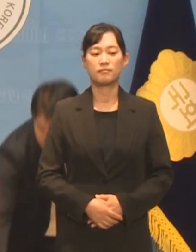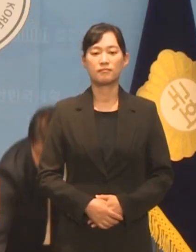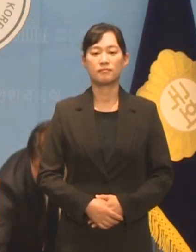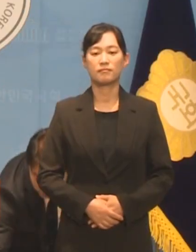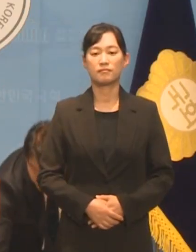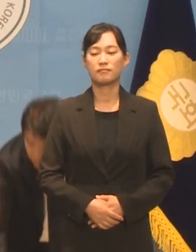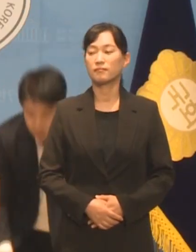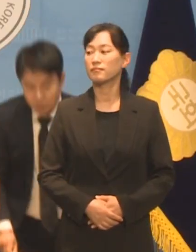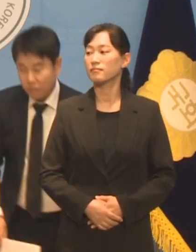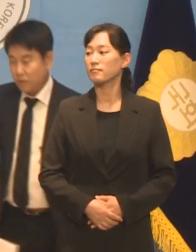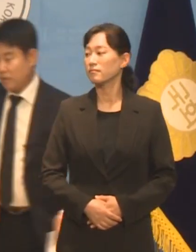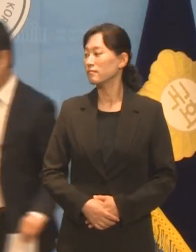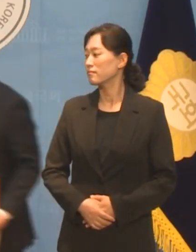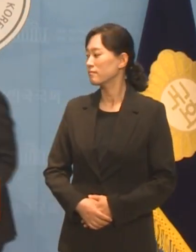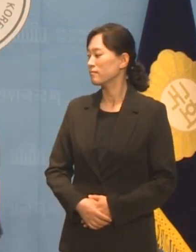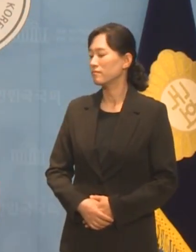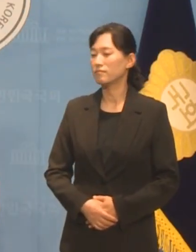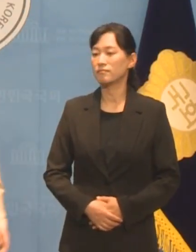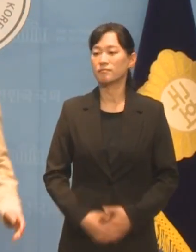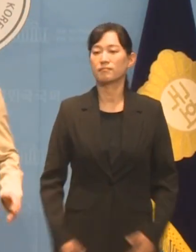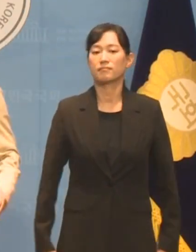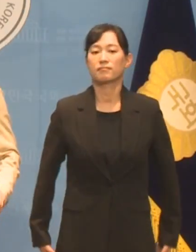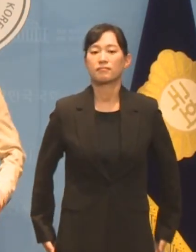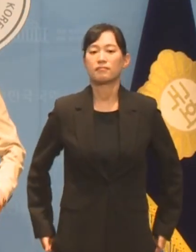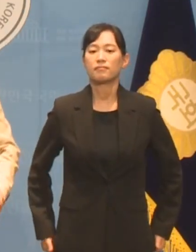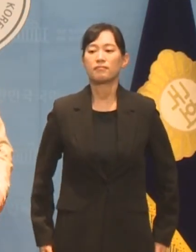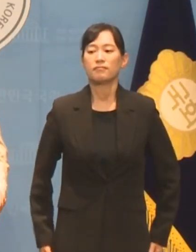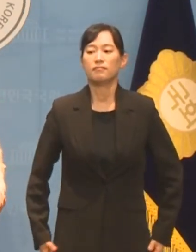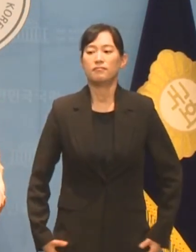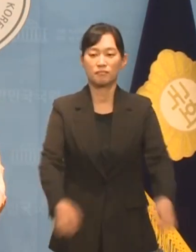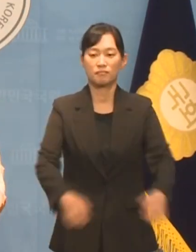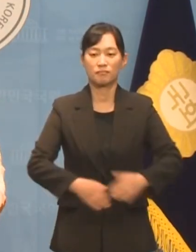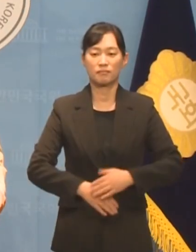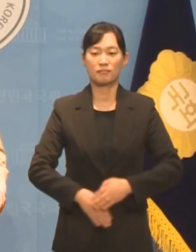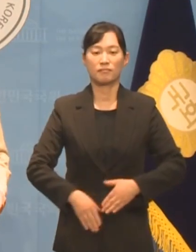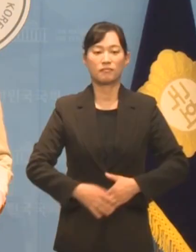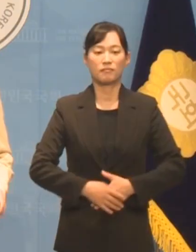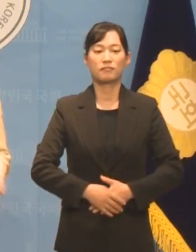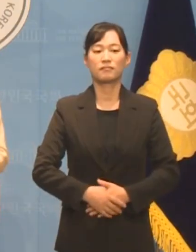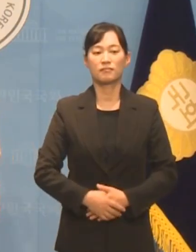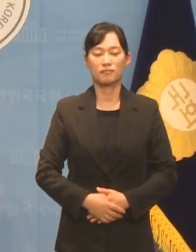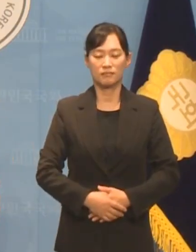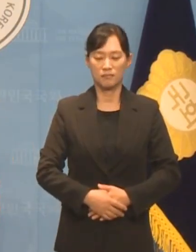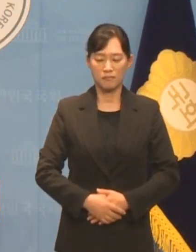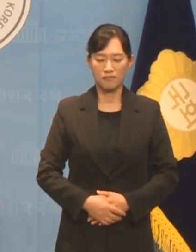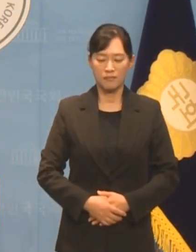오른쪽 있을까요? 네, 네, 옆에. 둘이만 세, 그냥 옆에 있으면 다 나오더라고요.